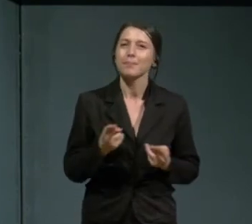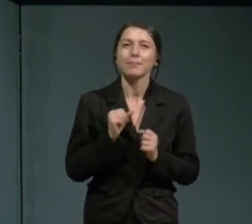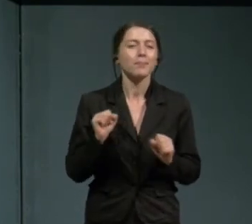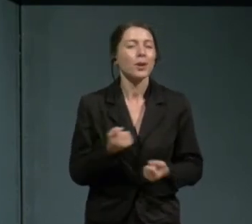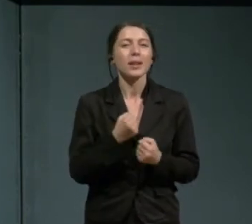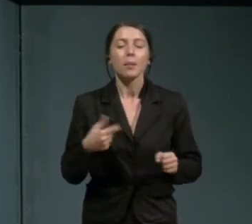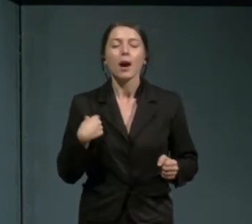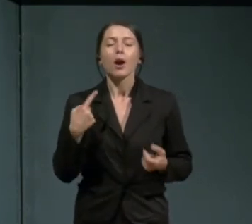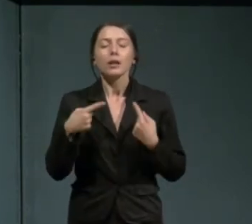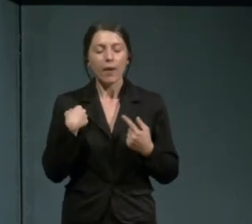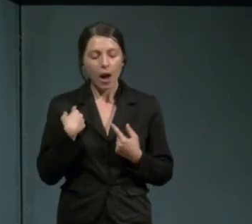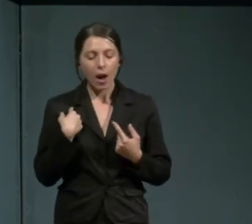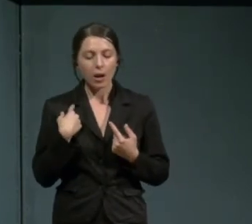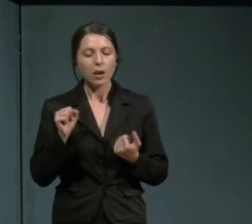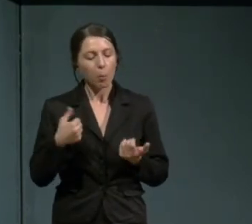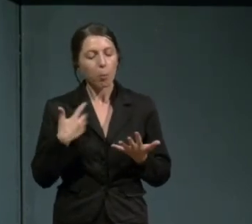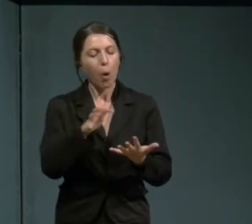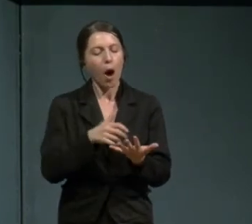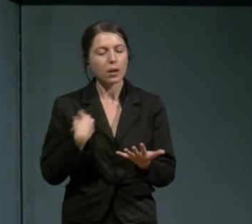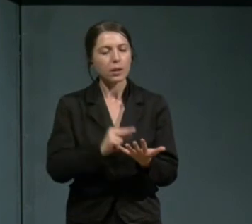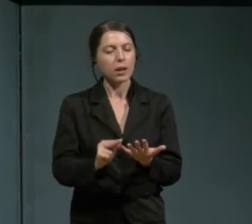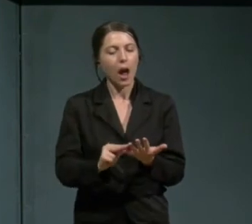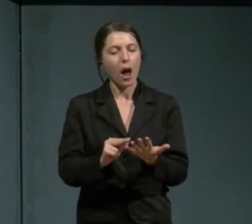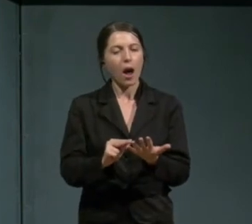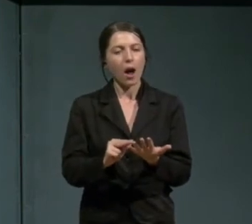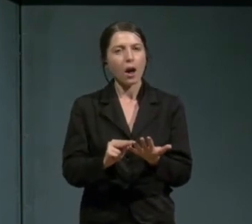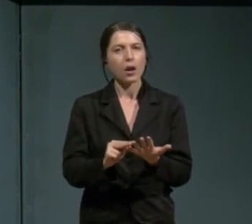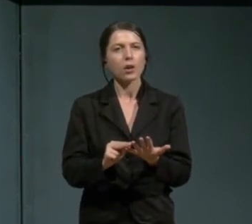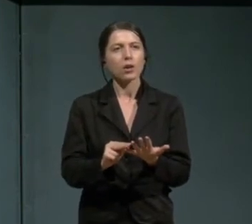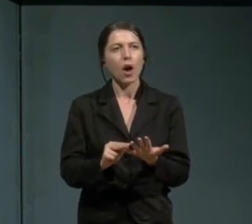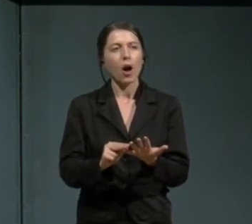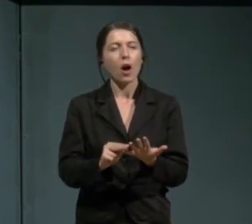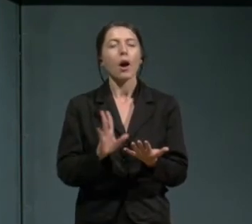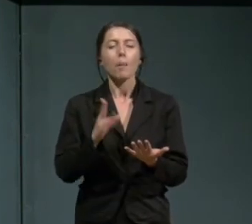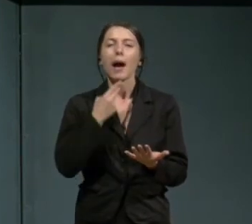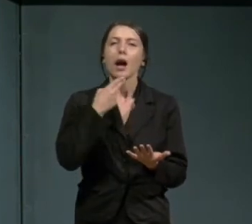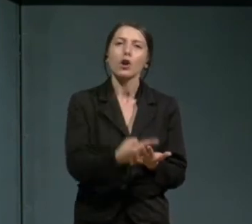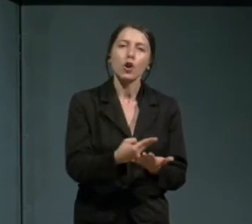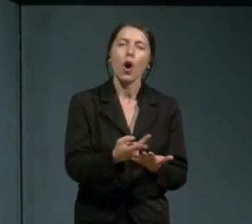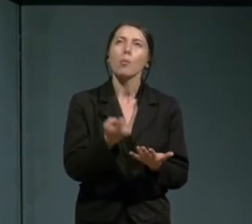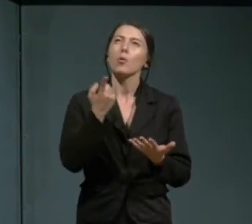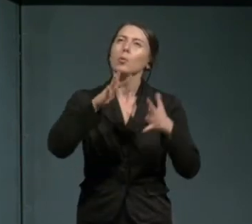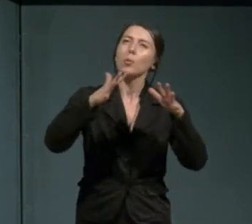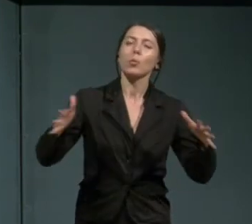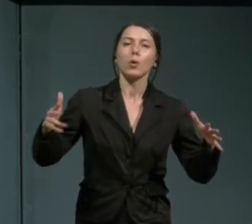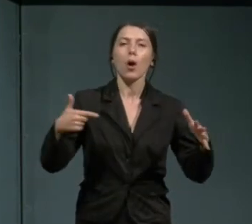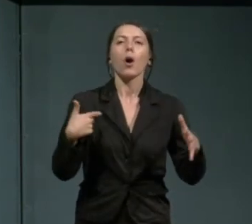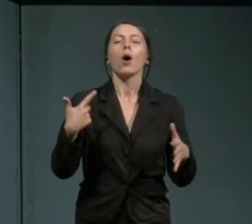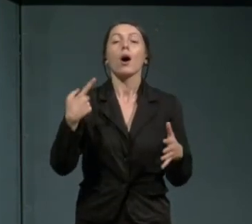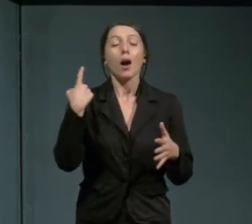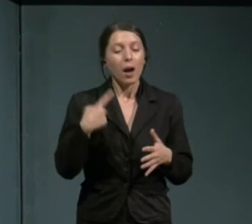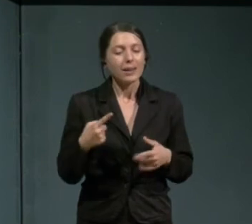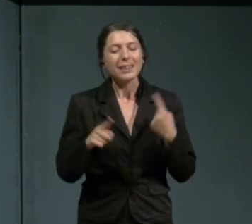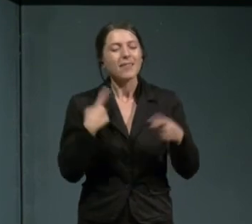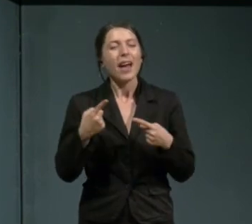detta oh la possibilità di scrivere un testo dandogli un nome un paesaggio e cercherò di descrivere